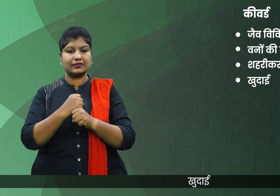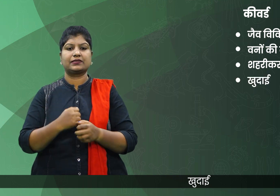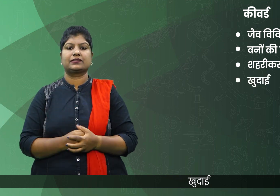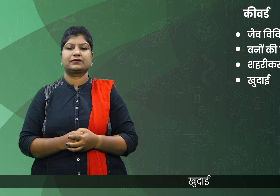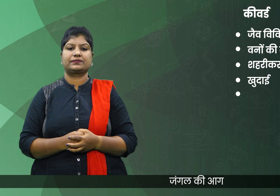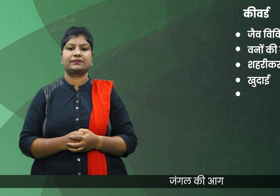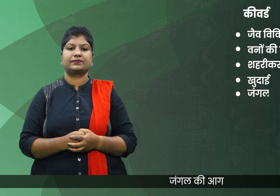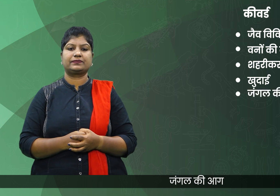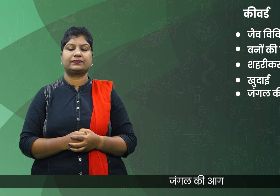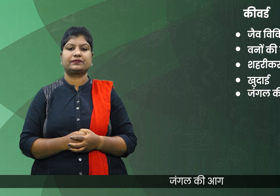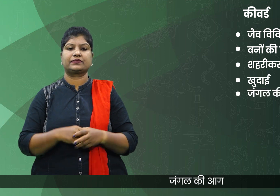जंगल की आग